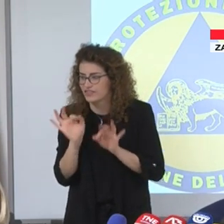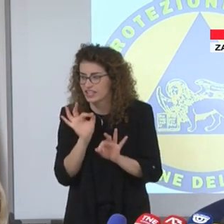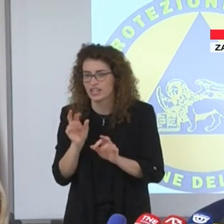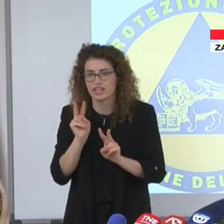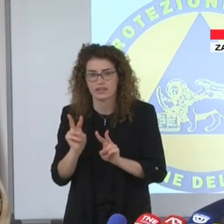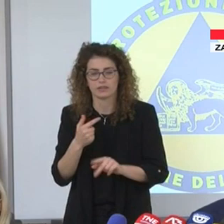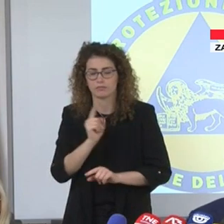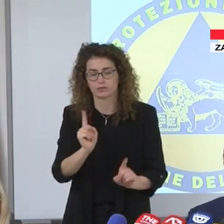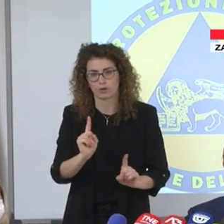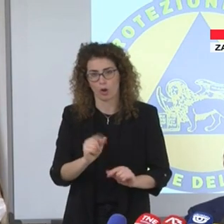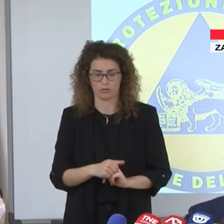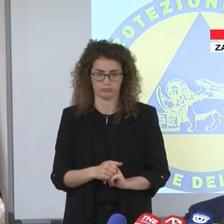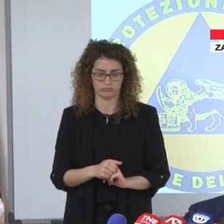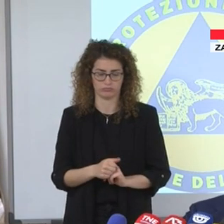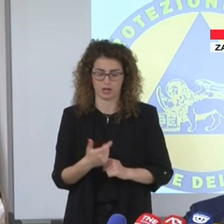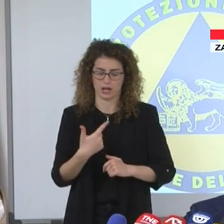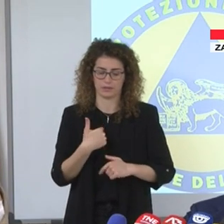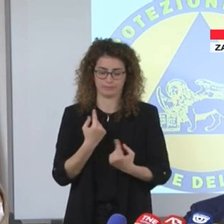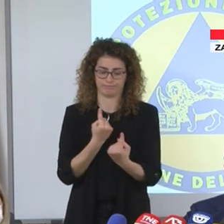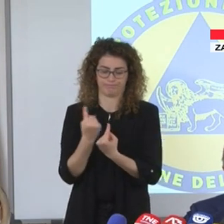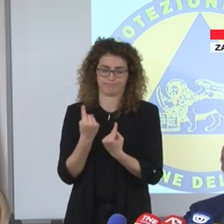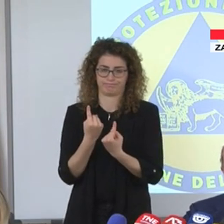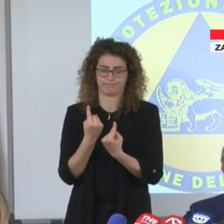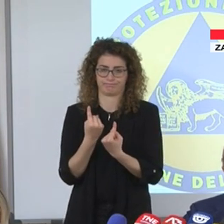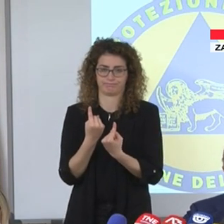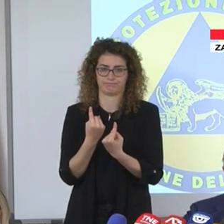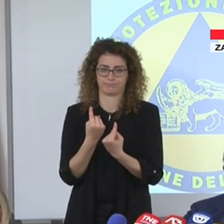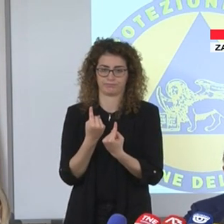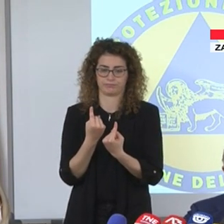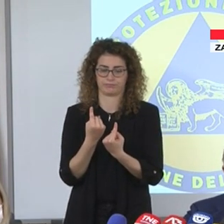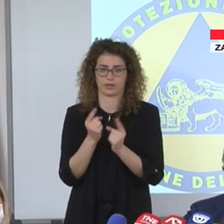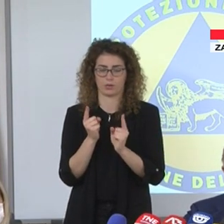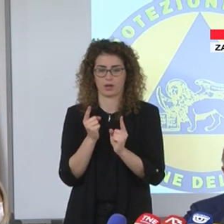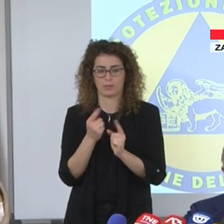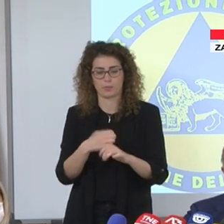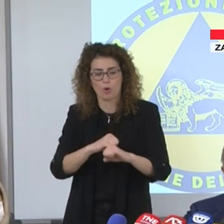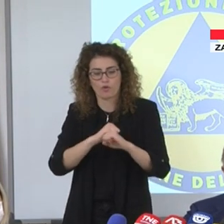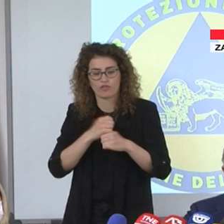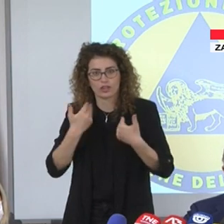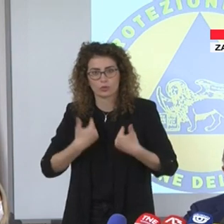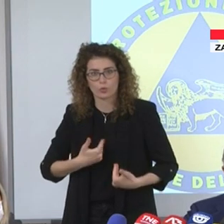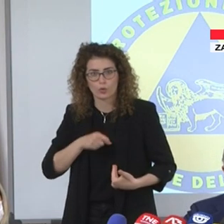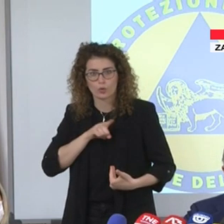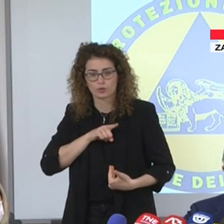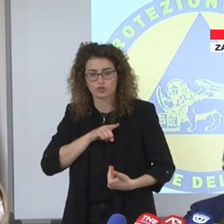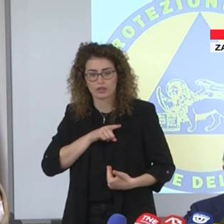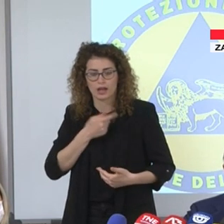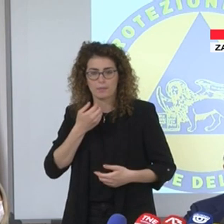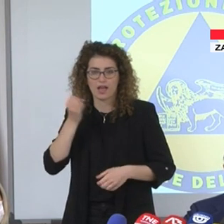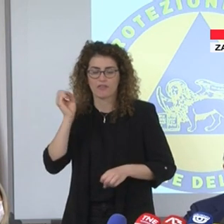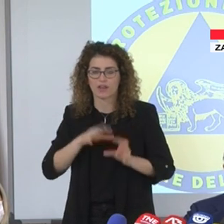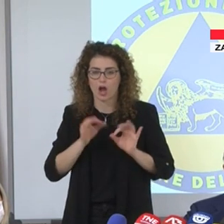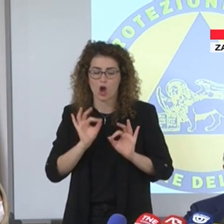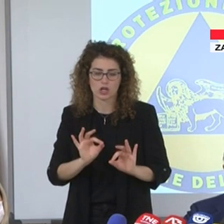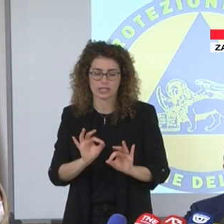posso accettare che si infanghi la mia reputazione in questa maniera,